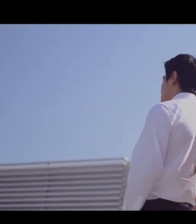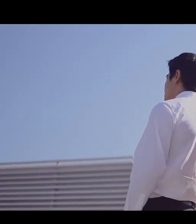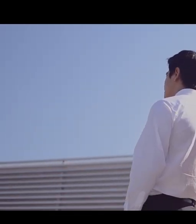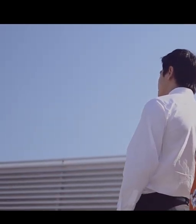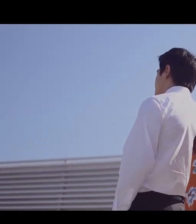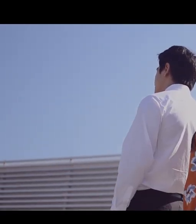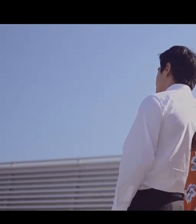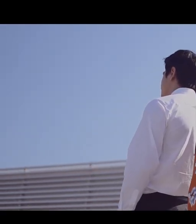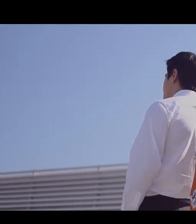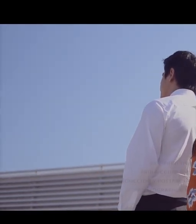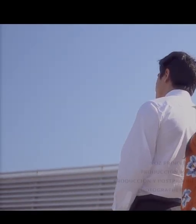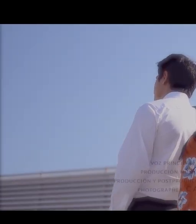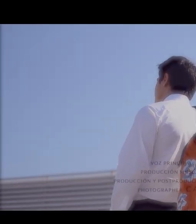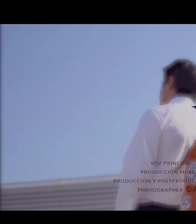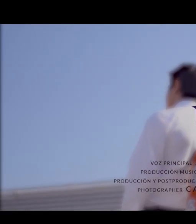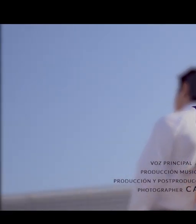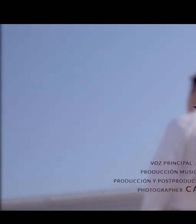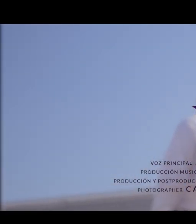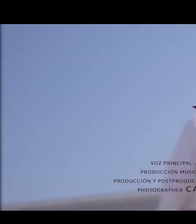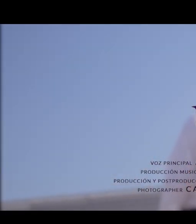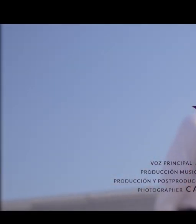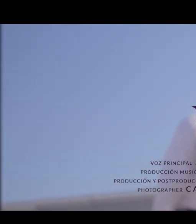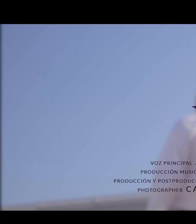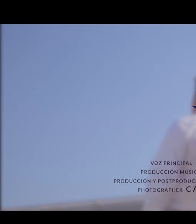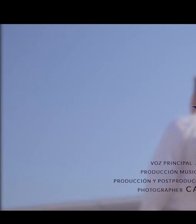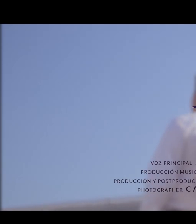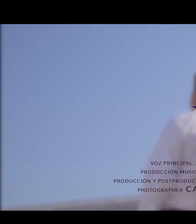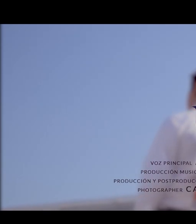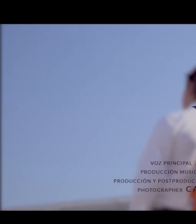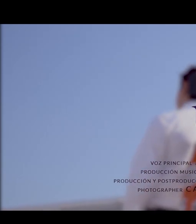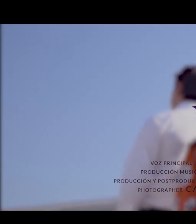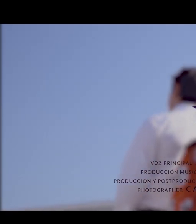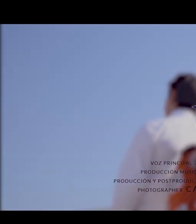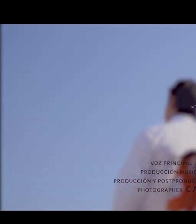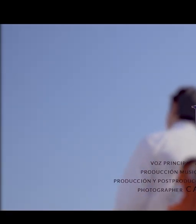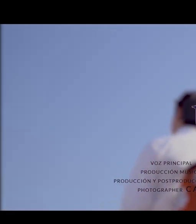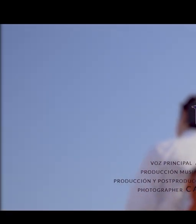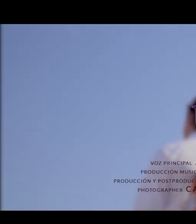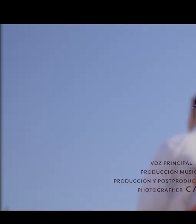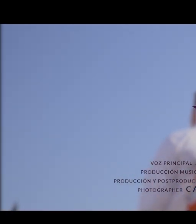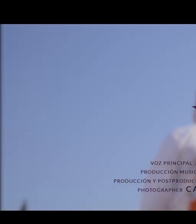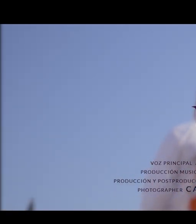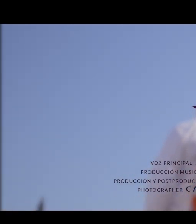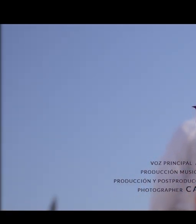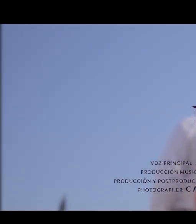No me dejes caer.